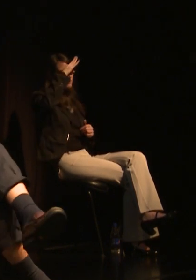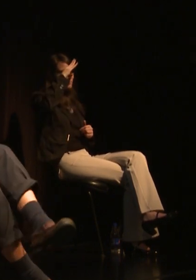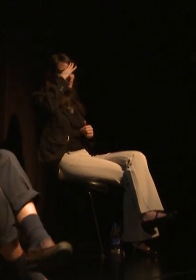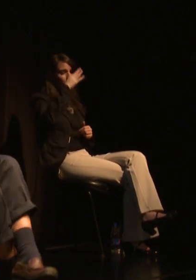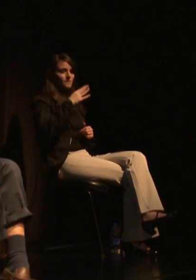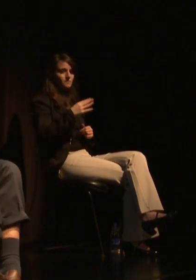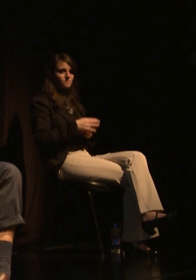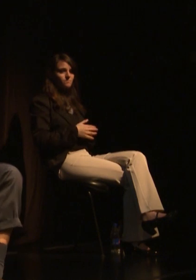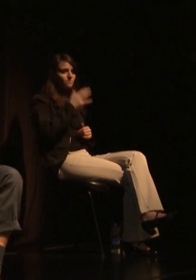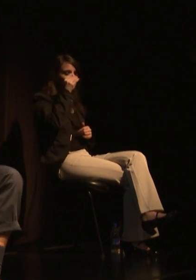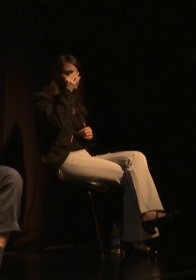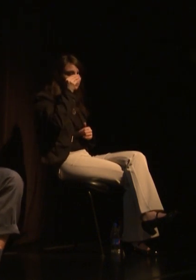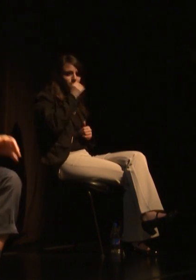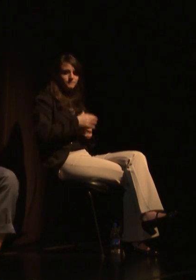né?